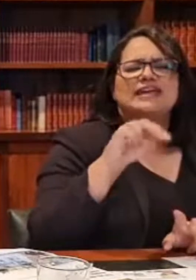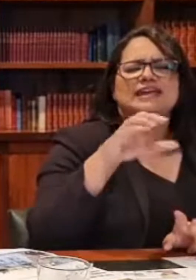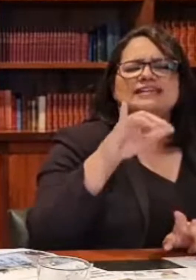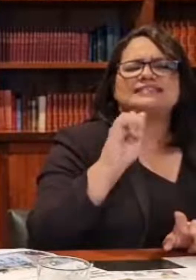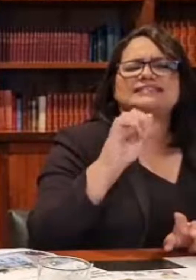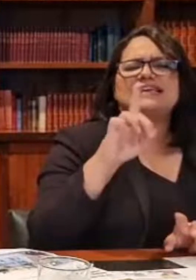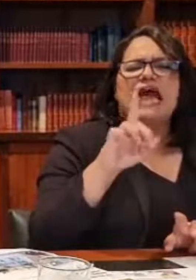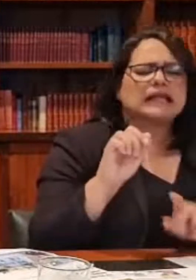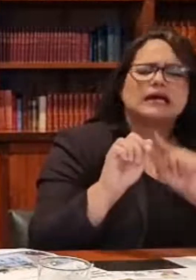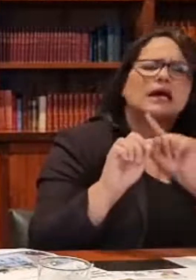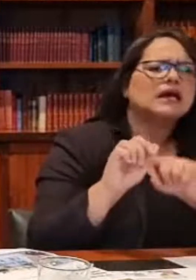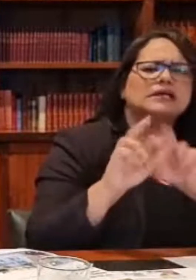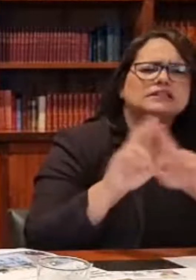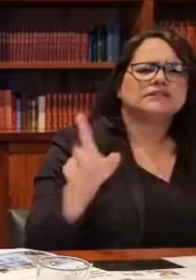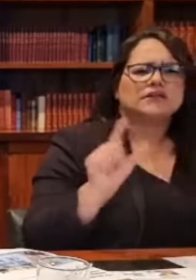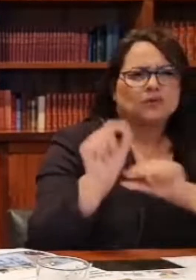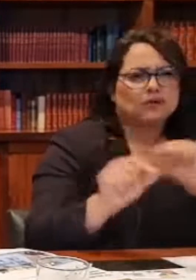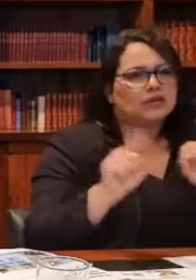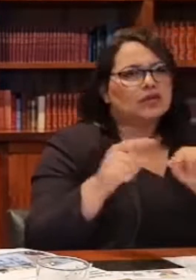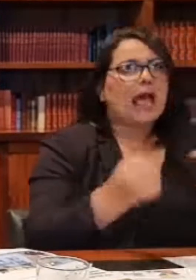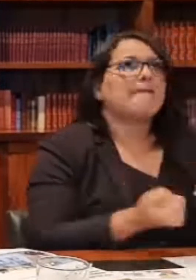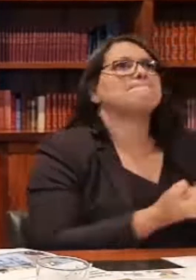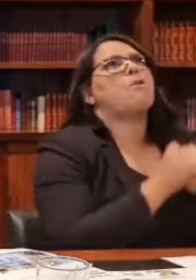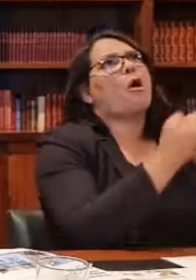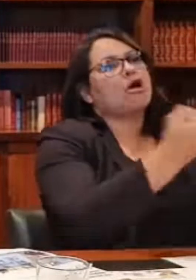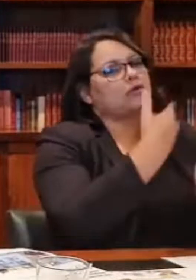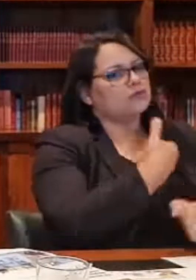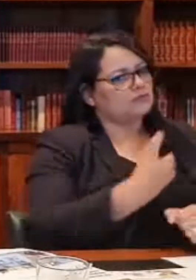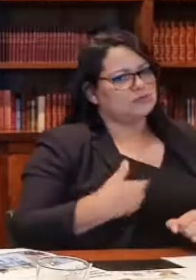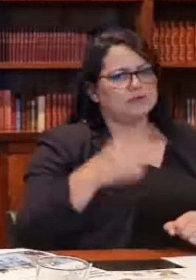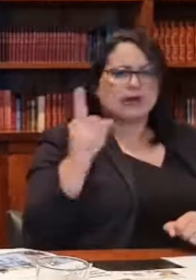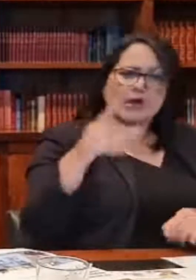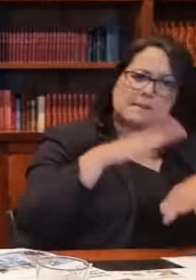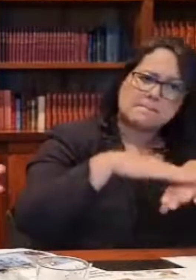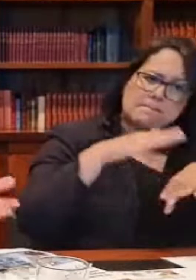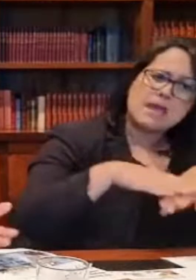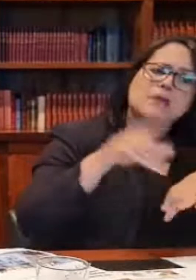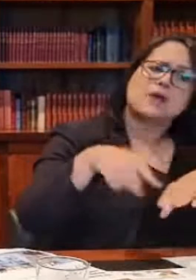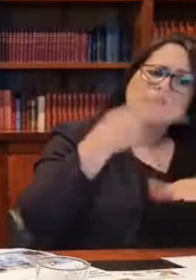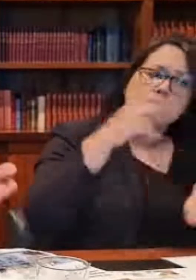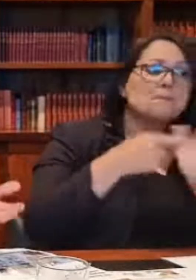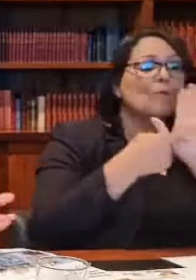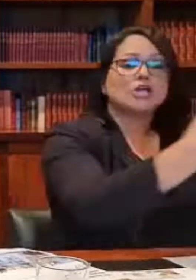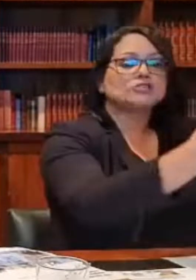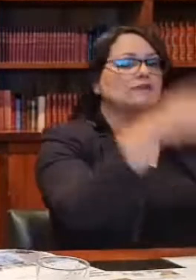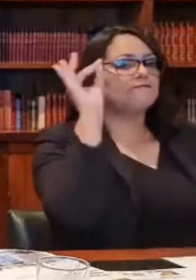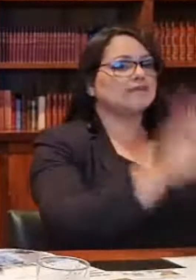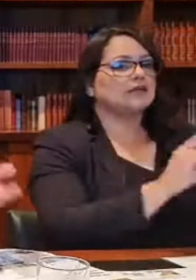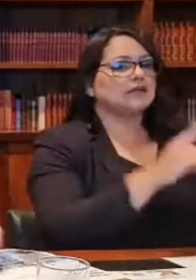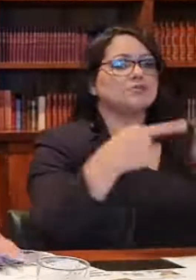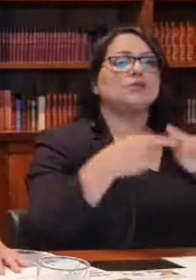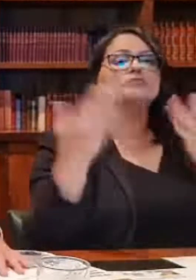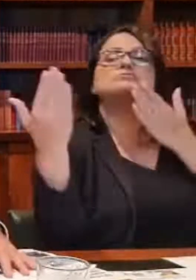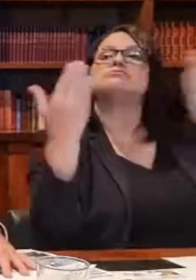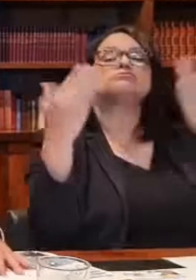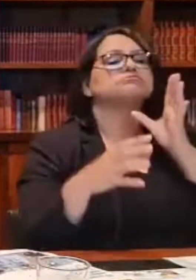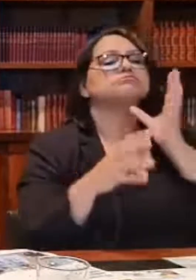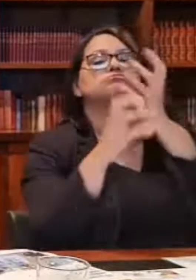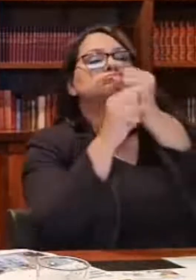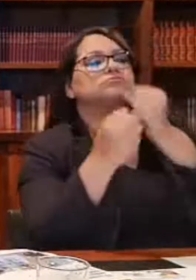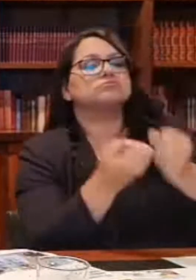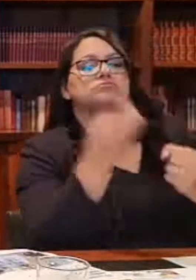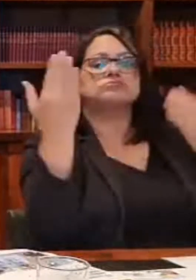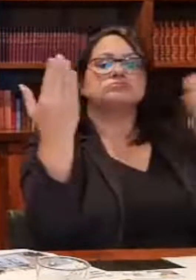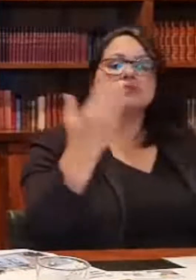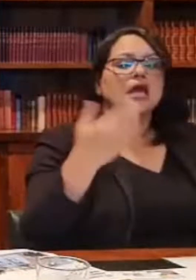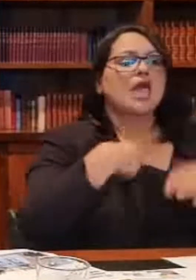essa causa, outra causa. É que o produto dela é a verdade. E a conclusão é tua. Mostra a verdade, mostra os números, mostra as imagens e